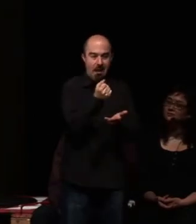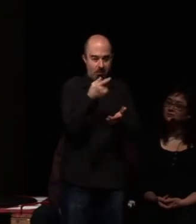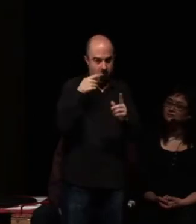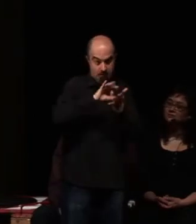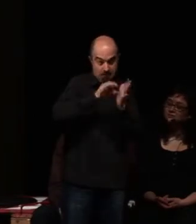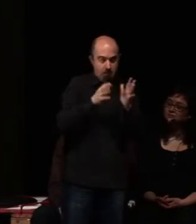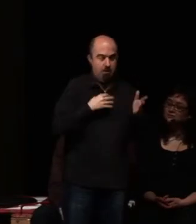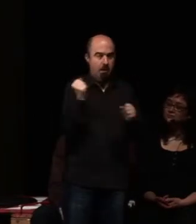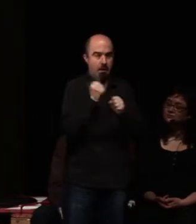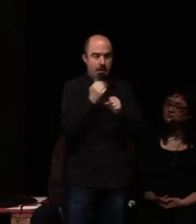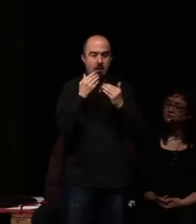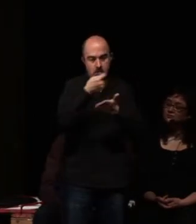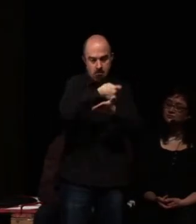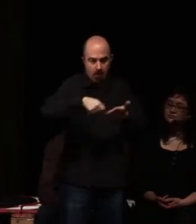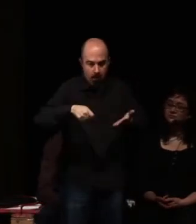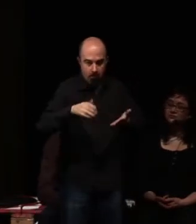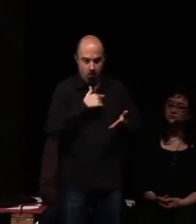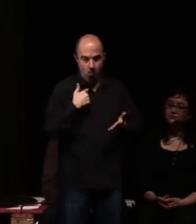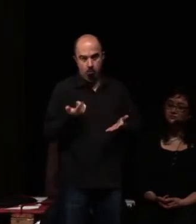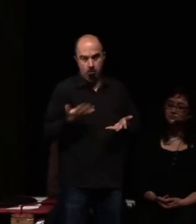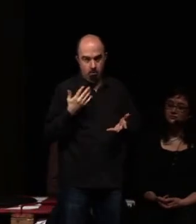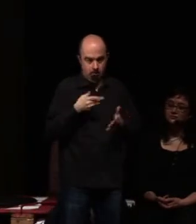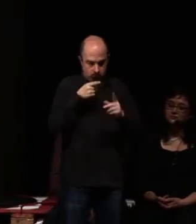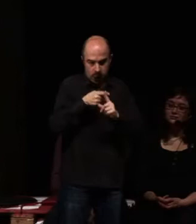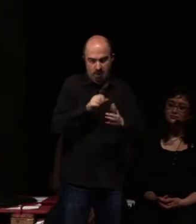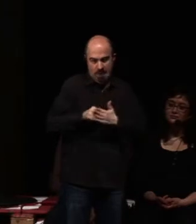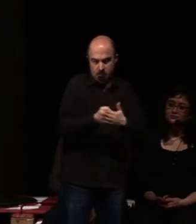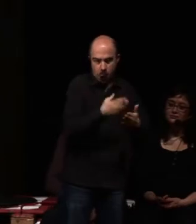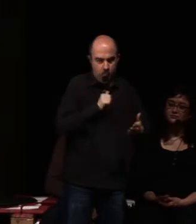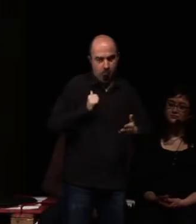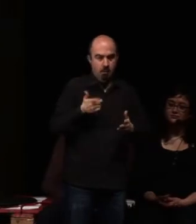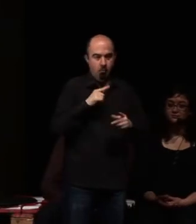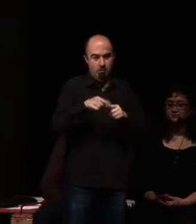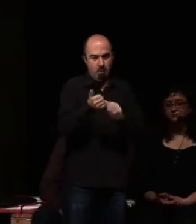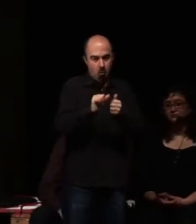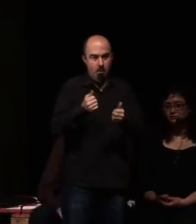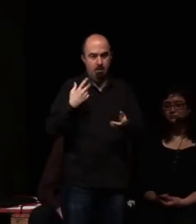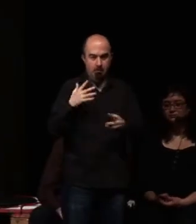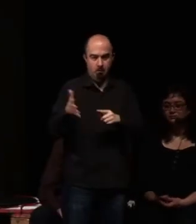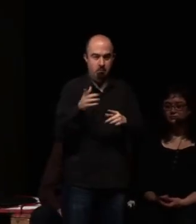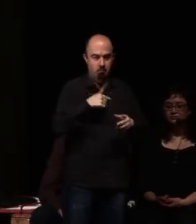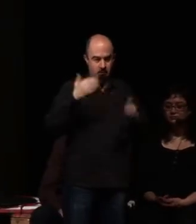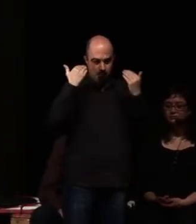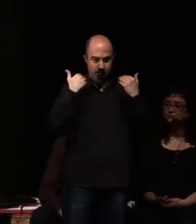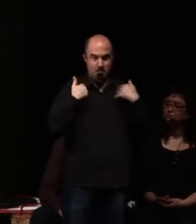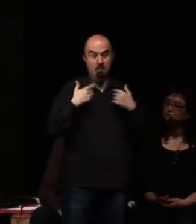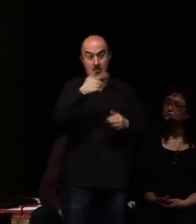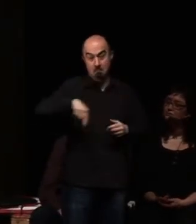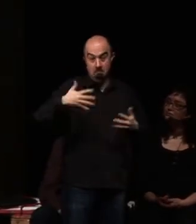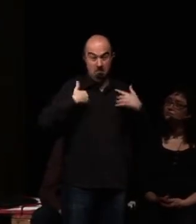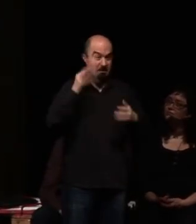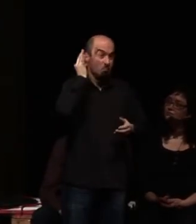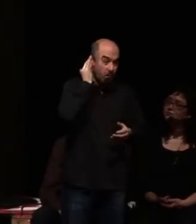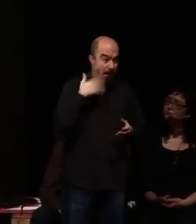coses, és treball assalariat, és, per tant, el centre de l'explotació laboral, però també és treball reproductiu de cures que pateixen les nostres companyes en aquest sistema patriarcal